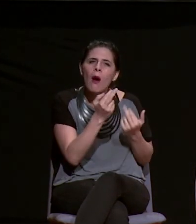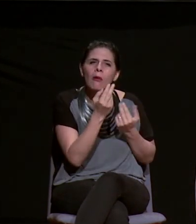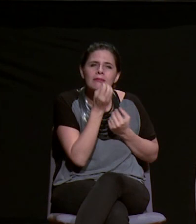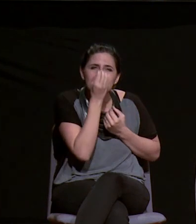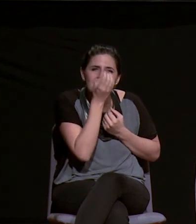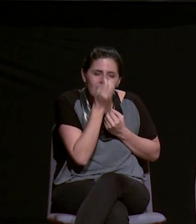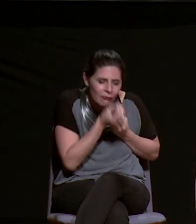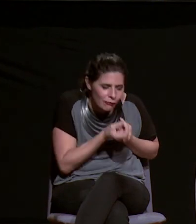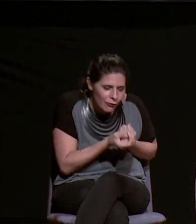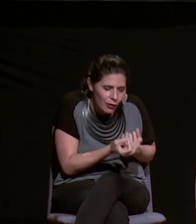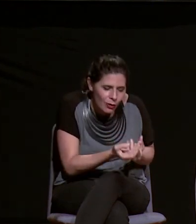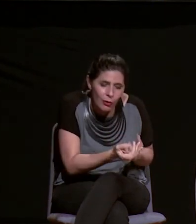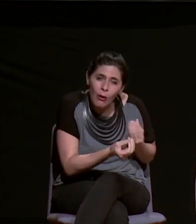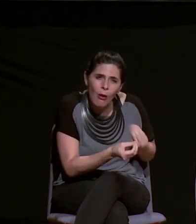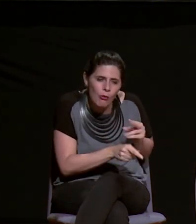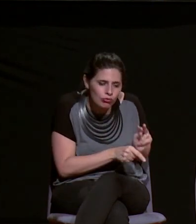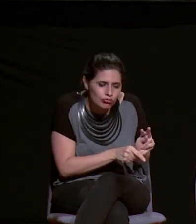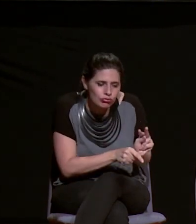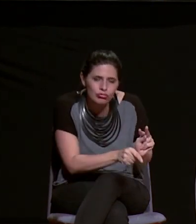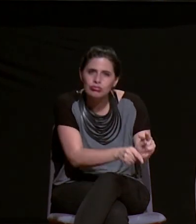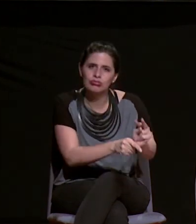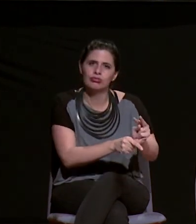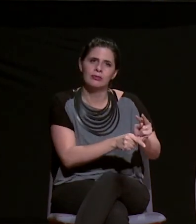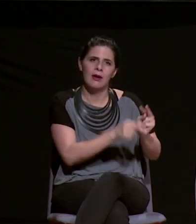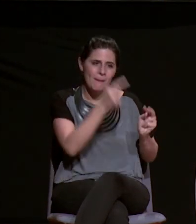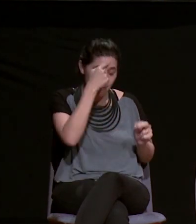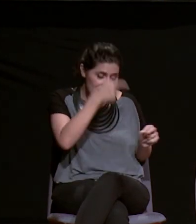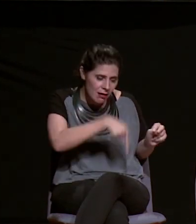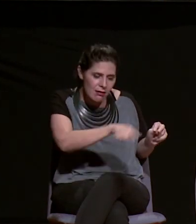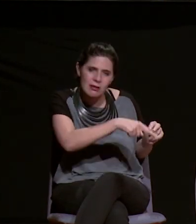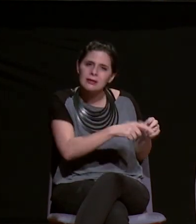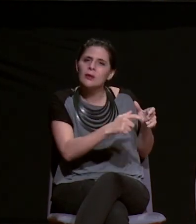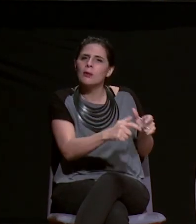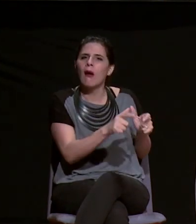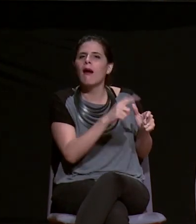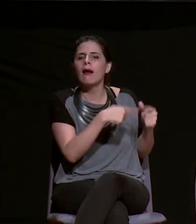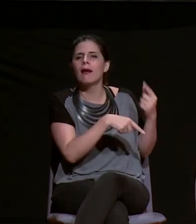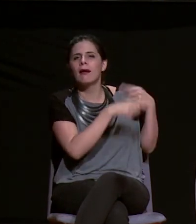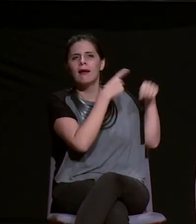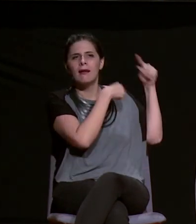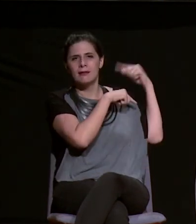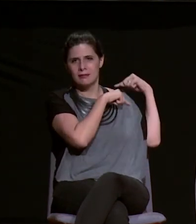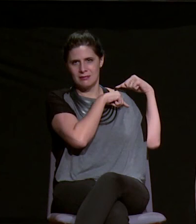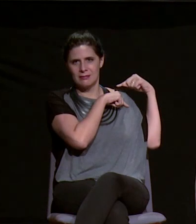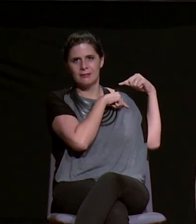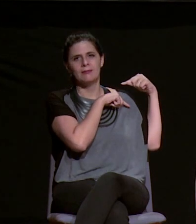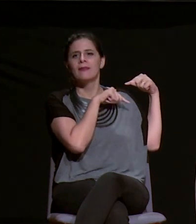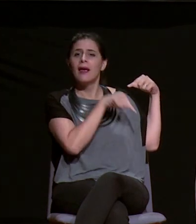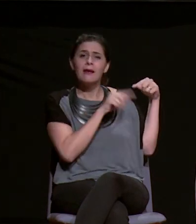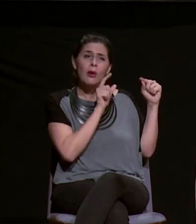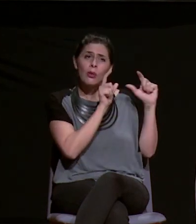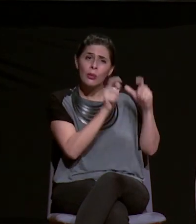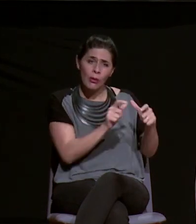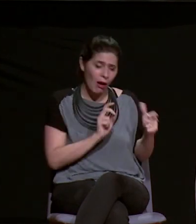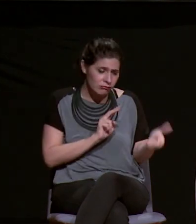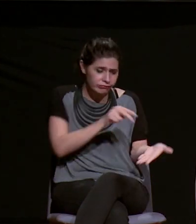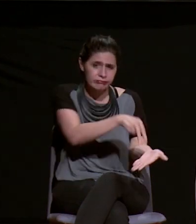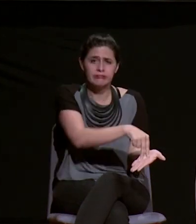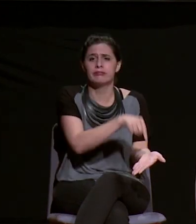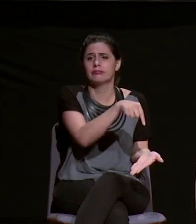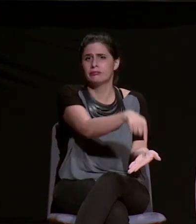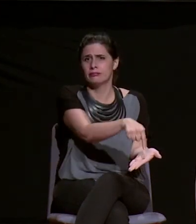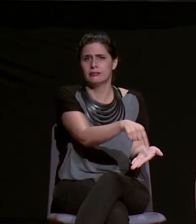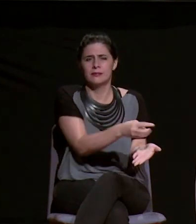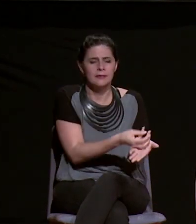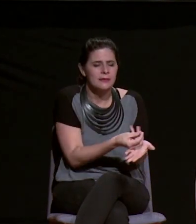desse jardim, nesse lugar entre a ancestralidade e esse lugar cosmopolita que a gente habita, que a gente fosse